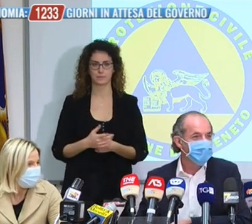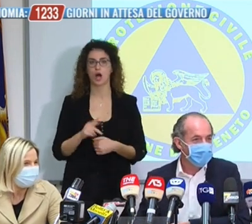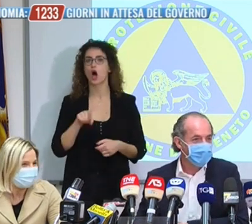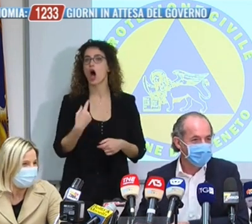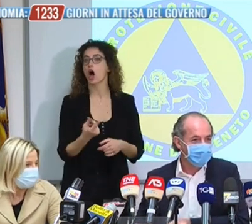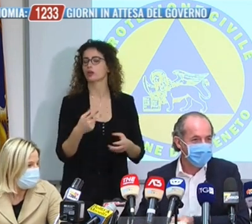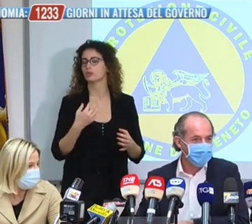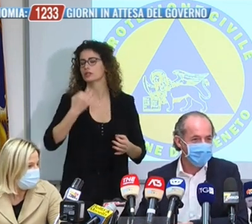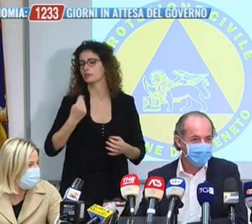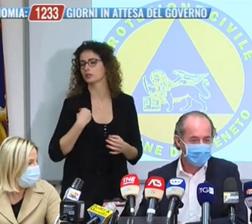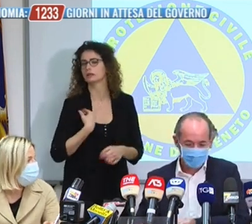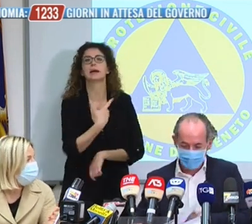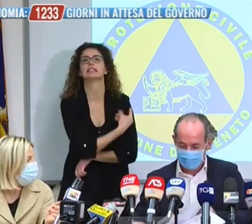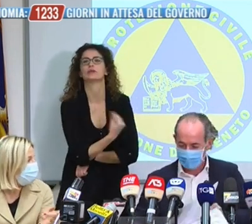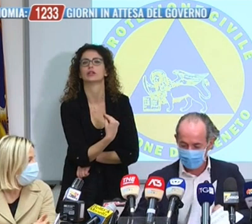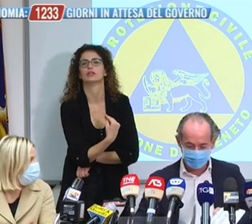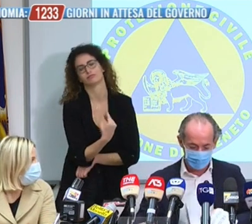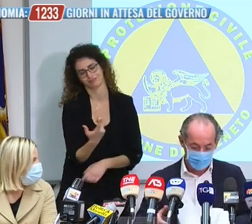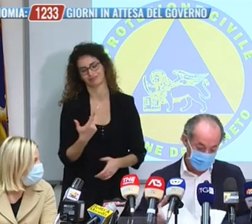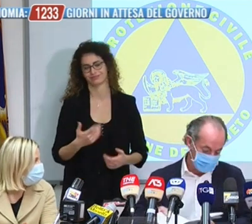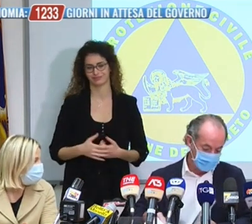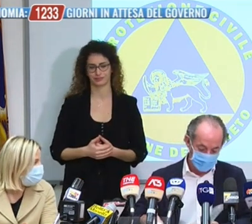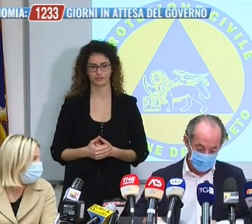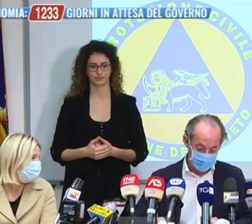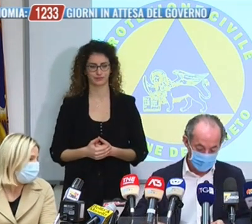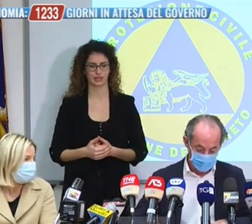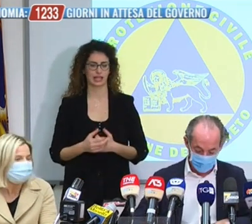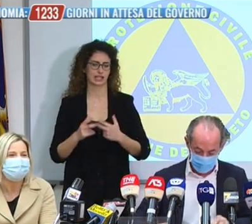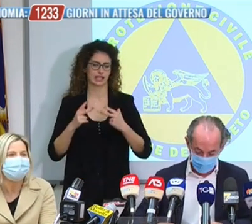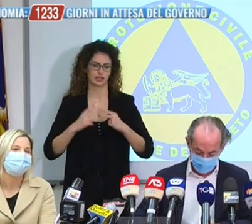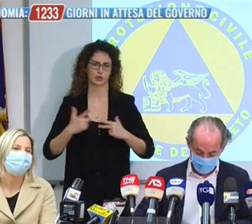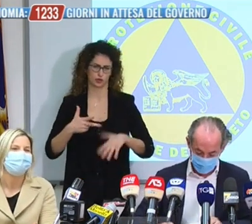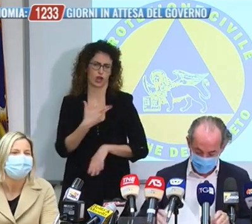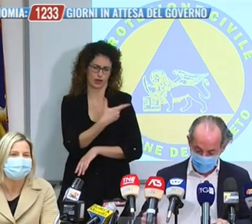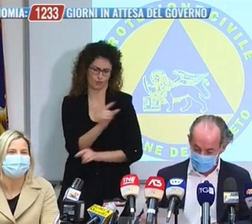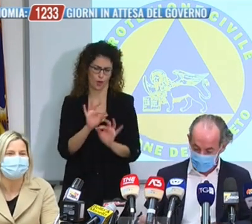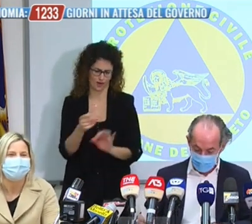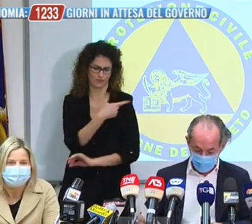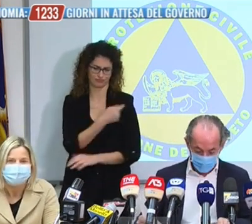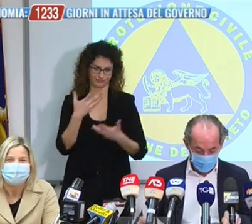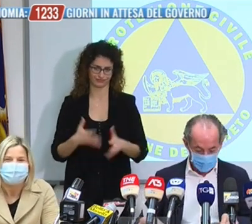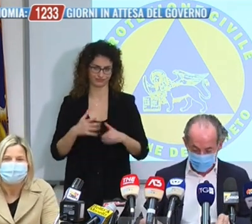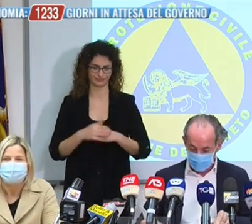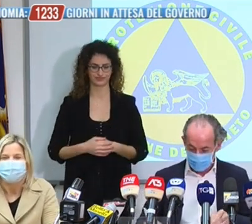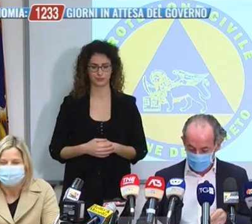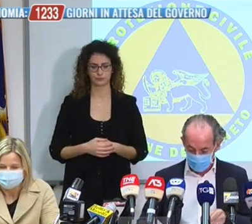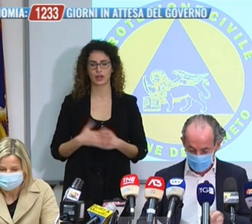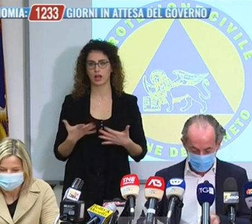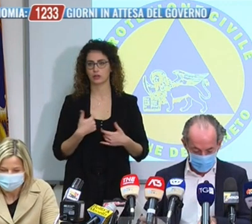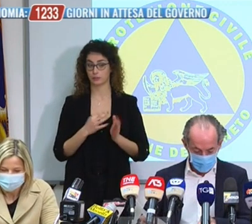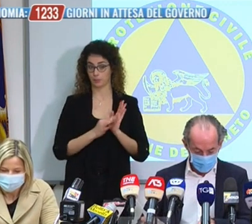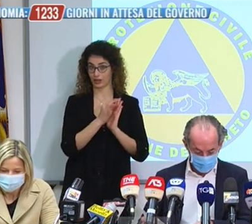fanno sempre: quando mi hai fatto il vaccino? Ma per caso qualcuno è anche vaccinato? Forse sicuramente qualcuno è vaccinato. Allora, guardate, rispetto